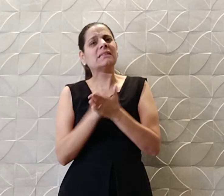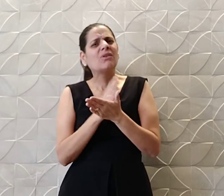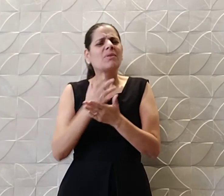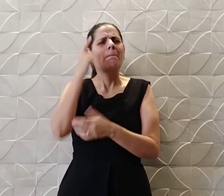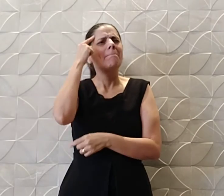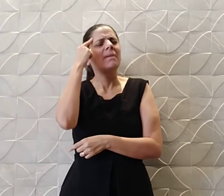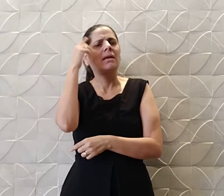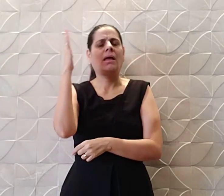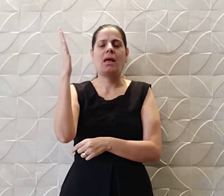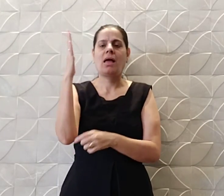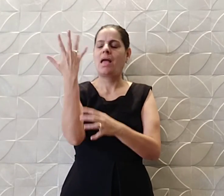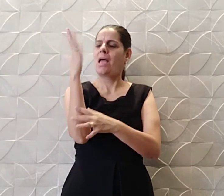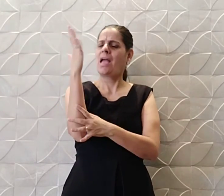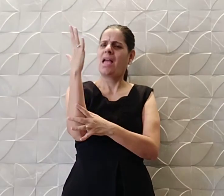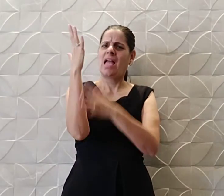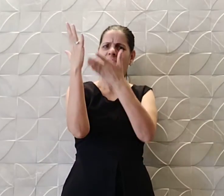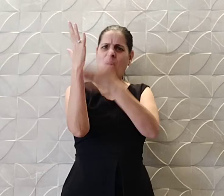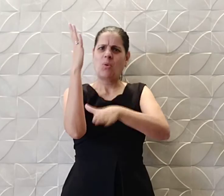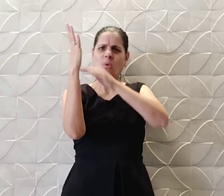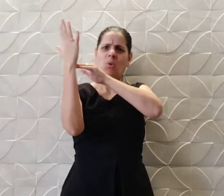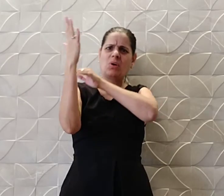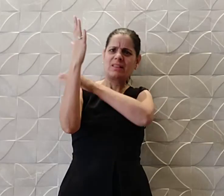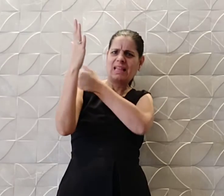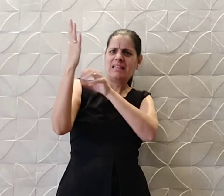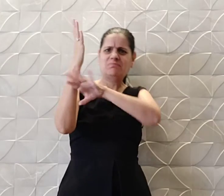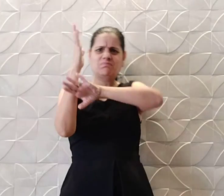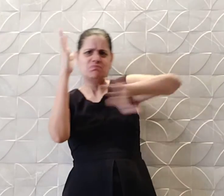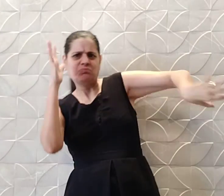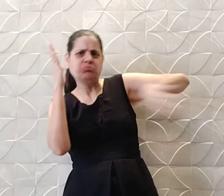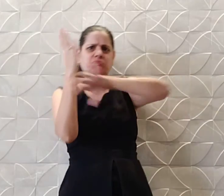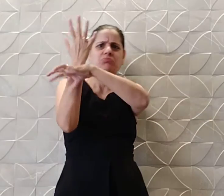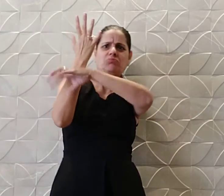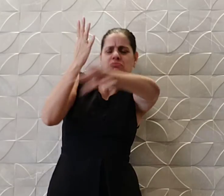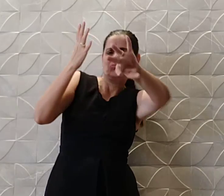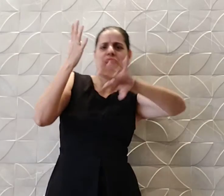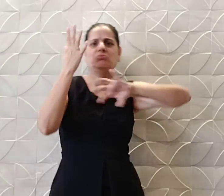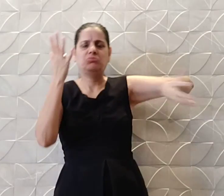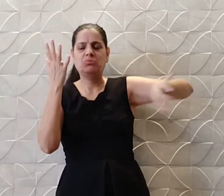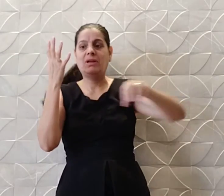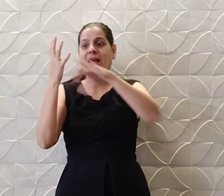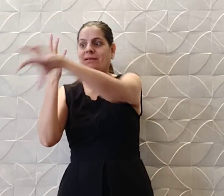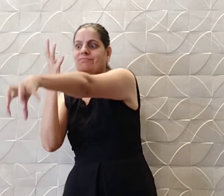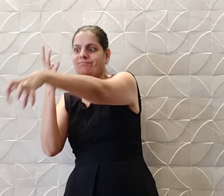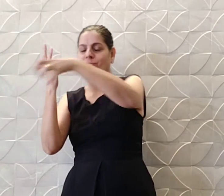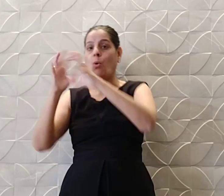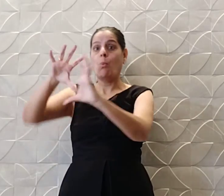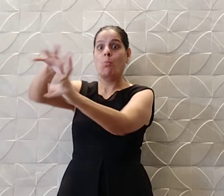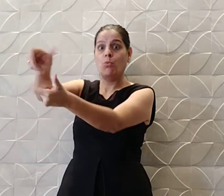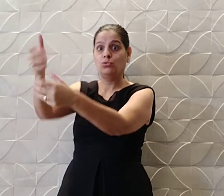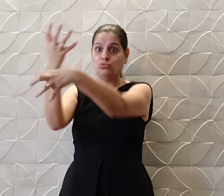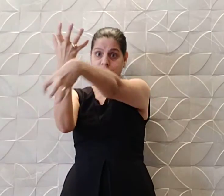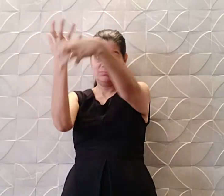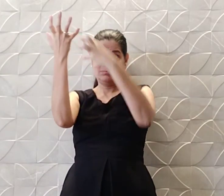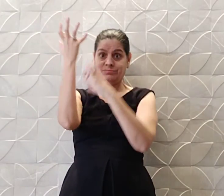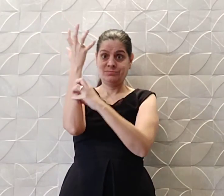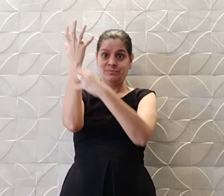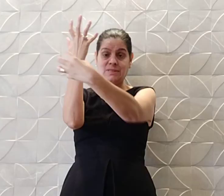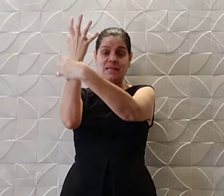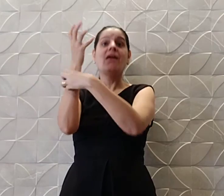foram cortados para abrir espaço para nós. É verdade. Mas lembrem-se de que esses ramos